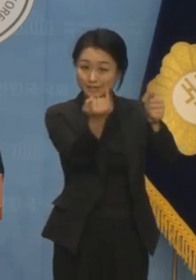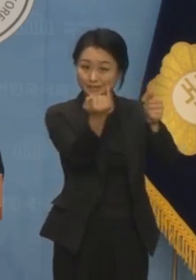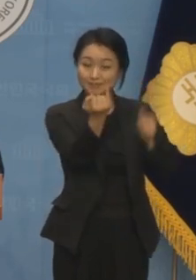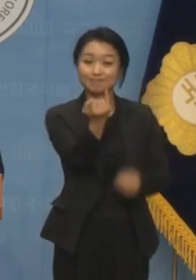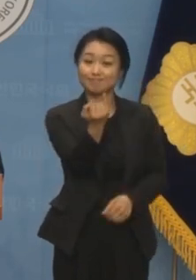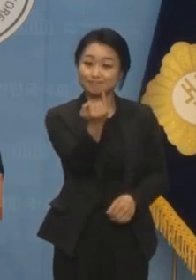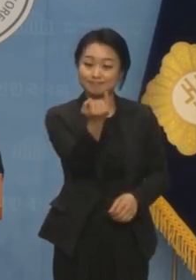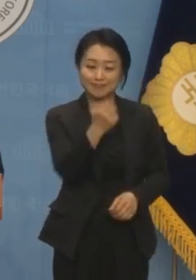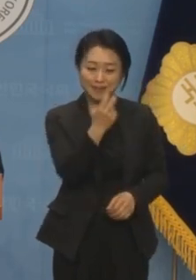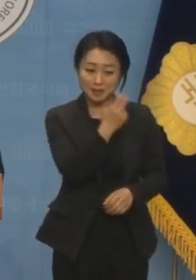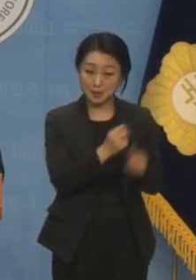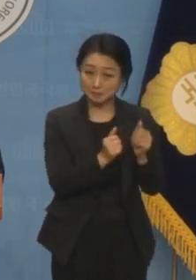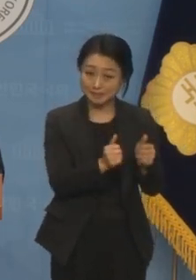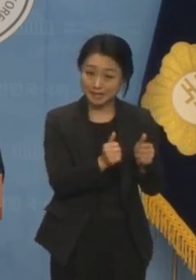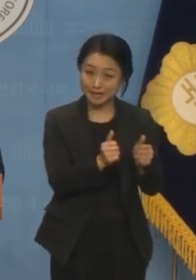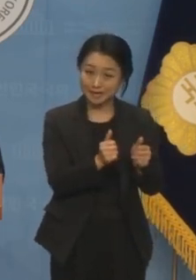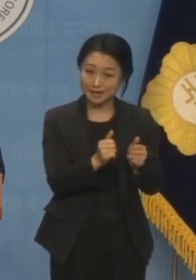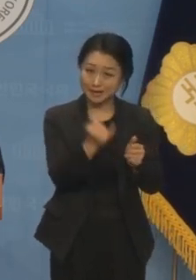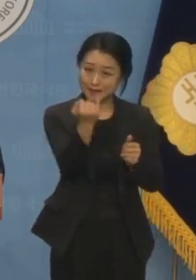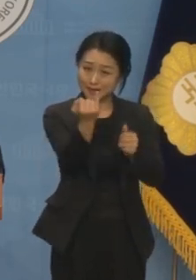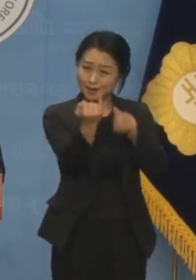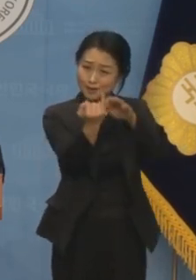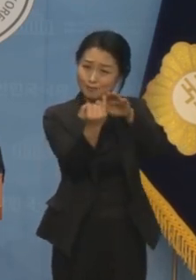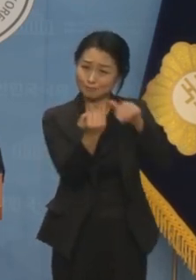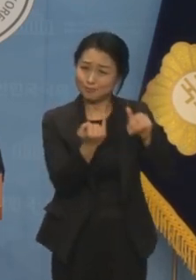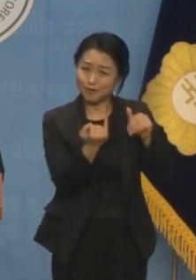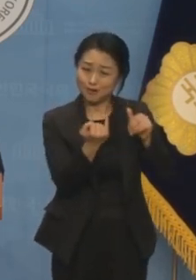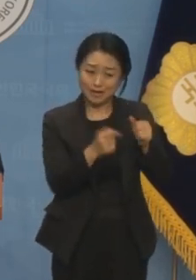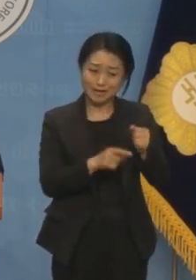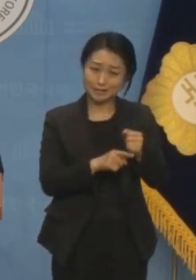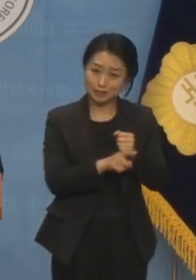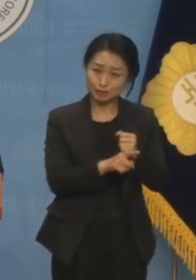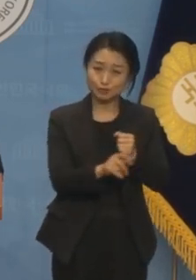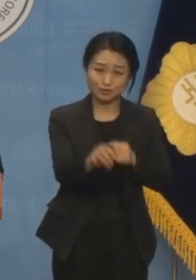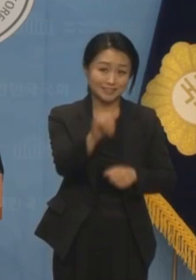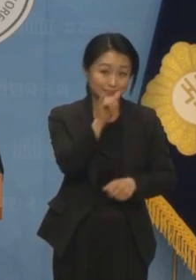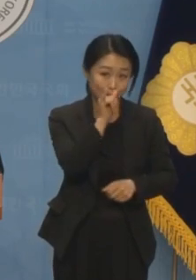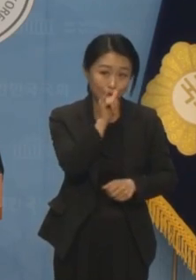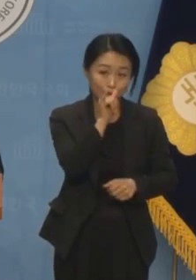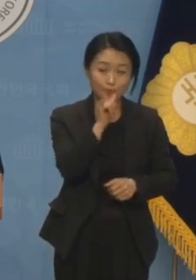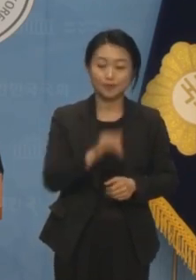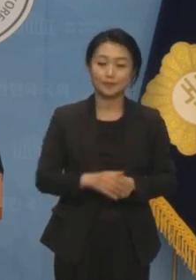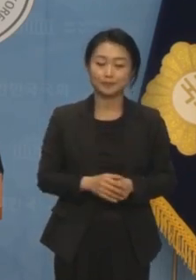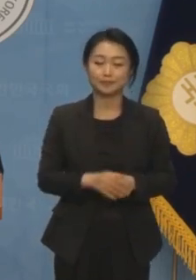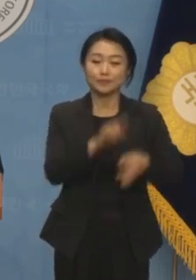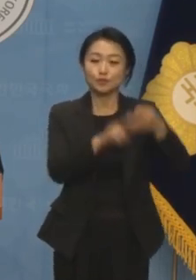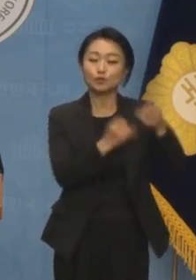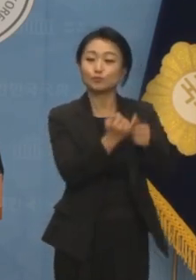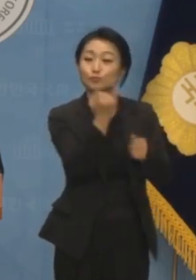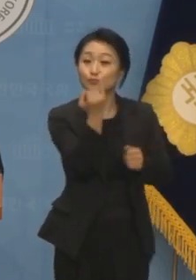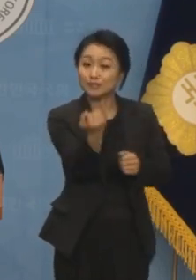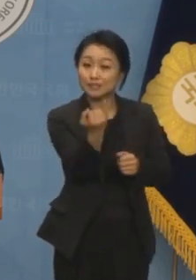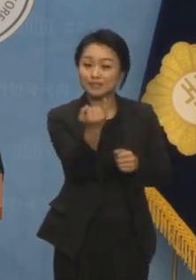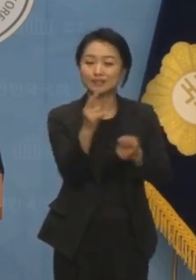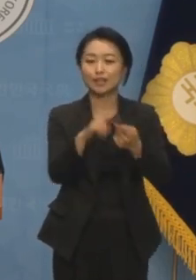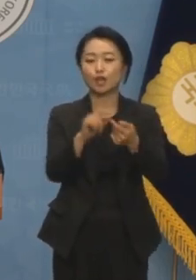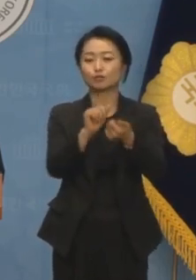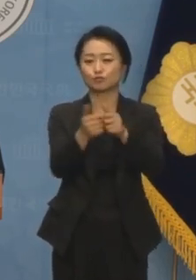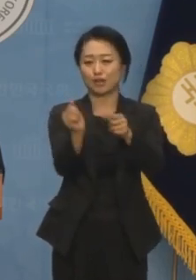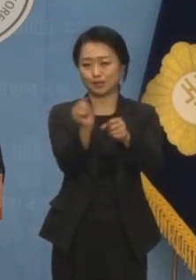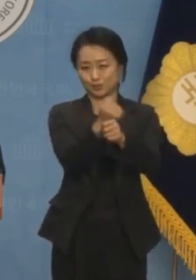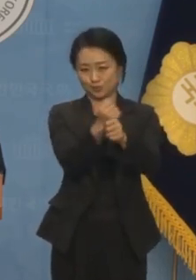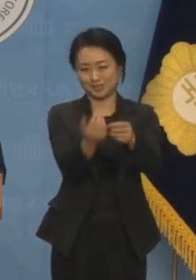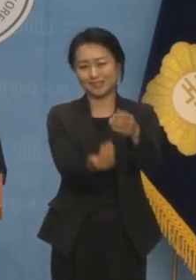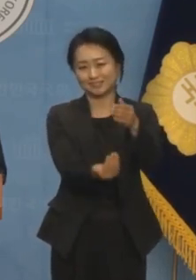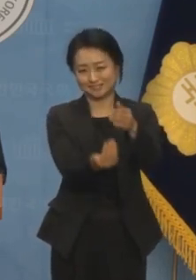여사를 검찰이 소환해야 할 이유가 또 늘었습니다. 김 여사가 관련된 도이치모터스 주가